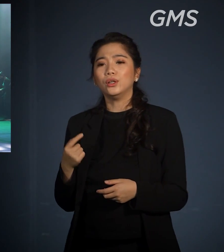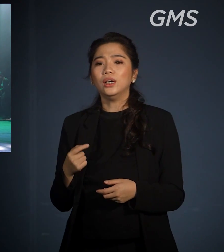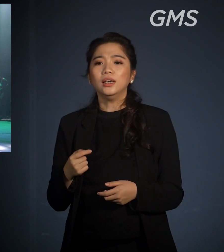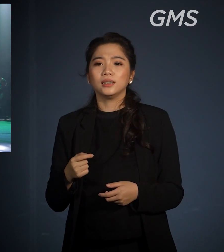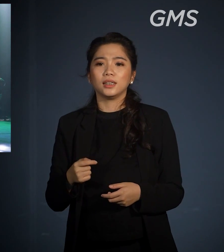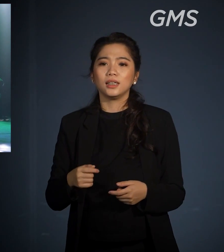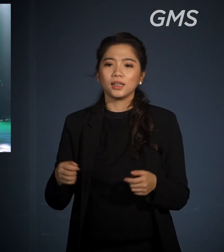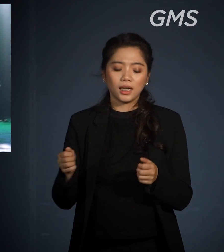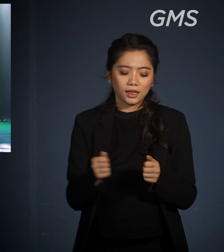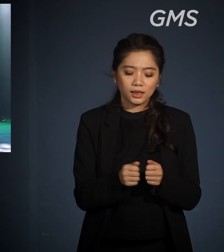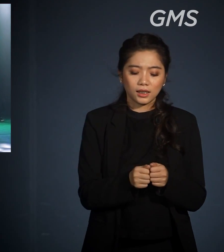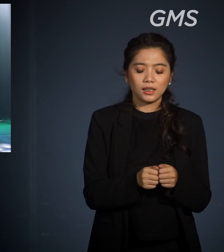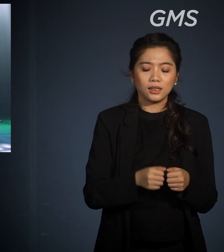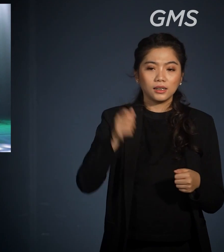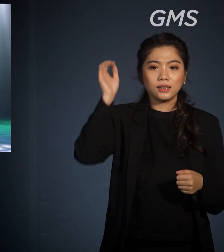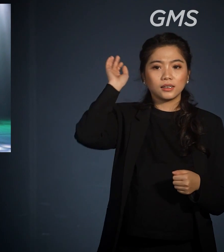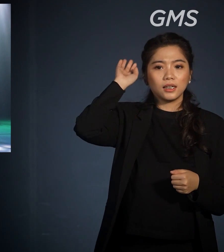selalu dekat